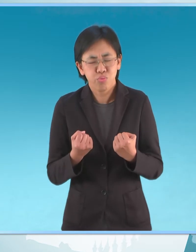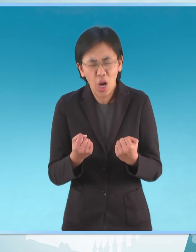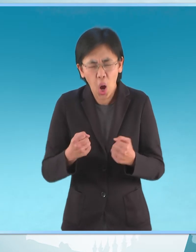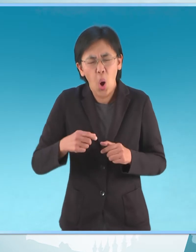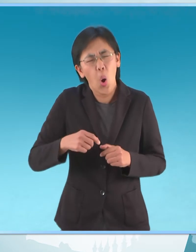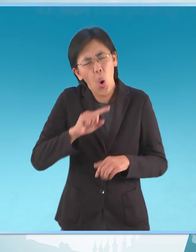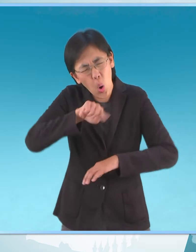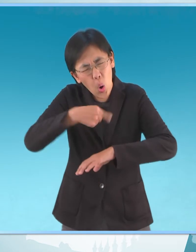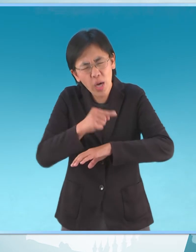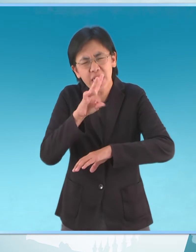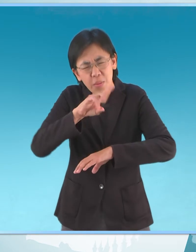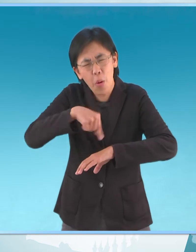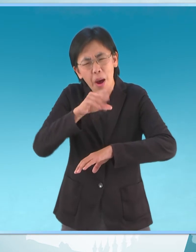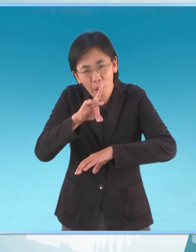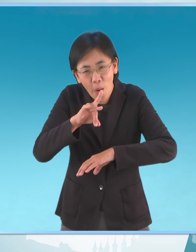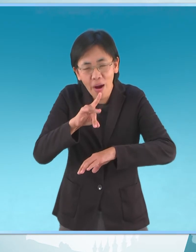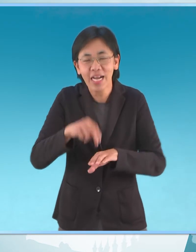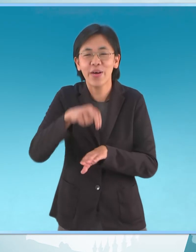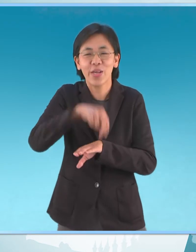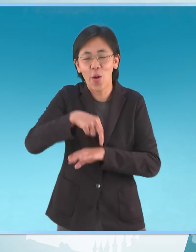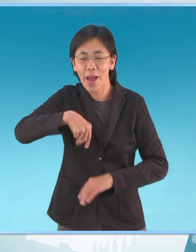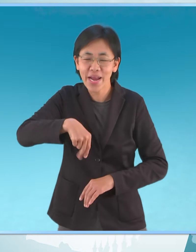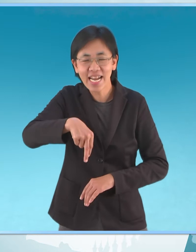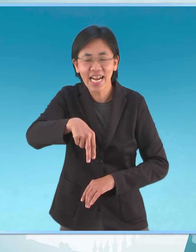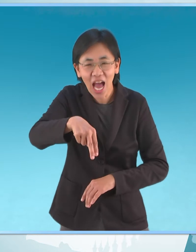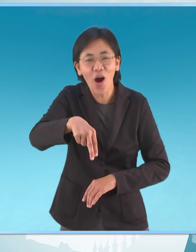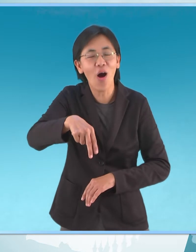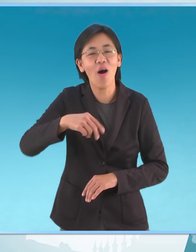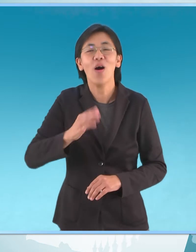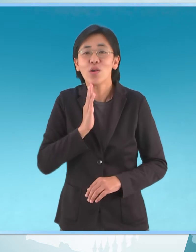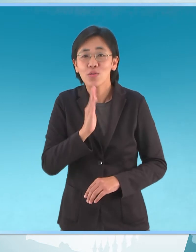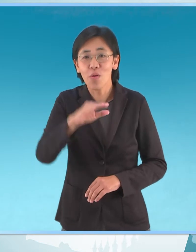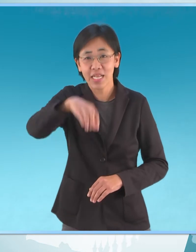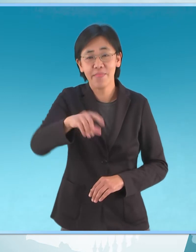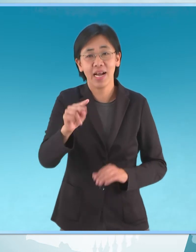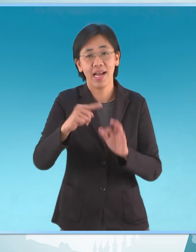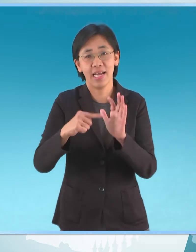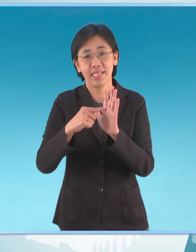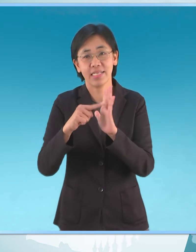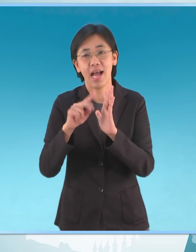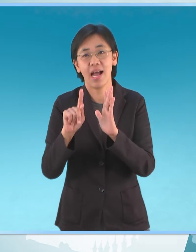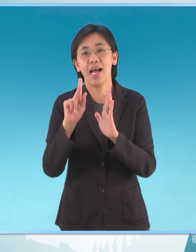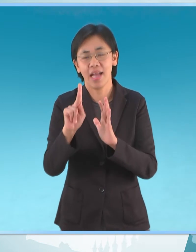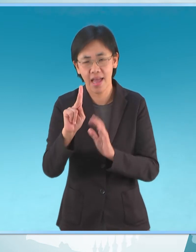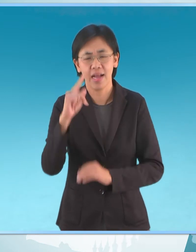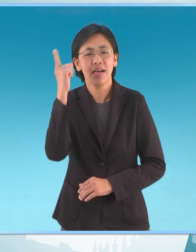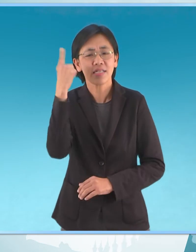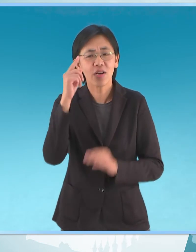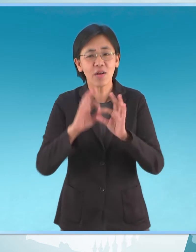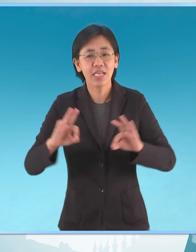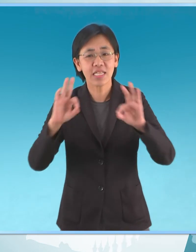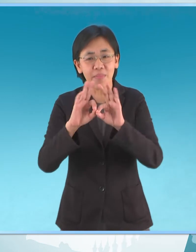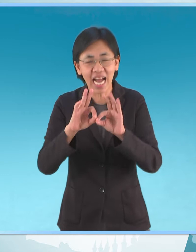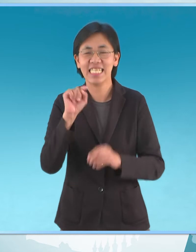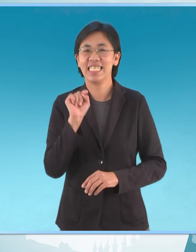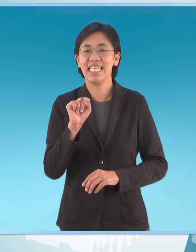หลังจากได้นั่งรถมา 7-8 ชั่วโมงนะฮะมีโอกาสได้ลงมาเดินยืดเส้นยืดสายสักทีนะครับแล้วก็ก่อนจะมุ่งหน้าไปยังเมืองท่าแขกเนี่ยเราจะผ่านสถาน